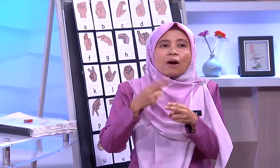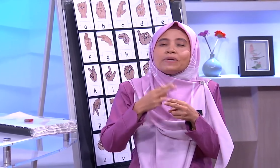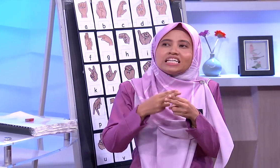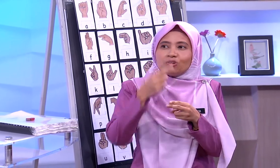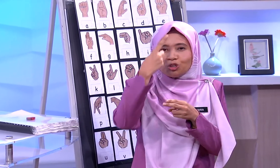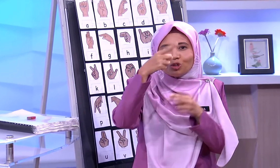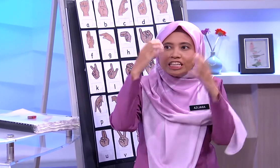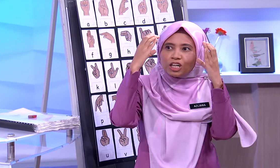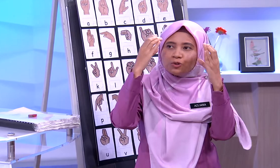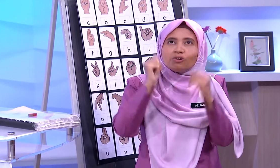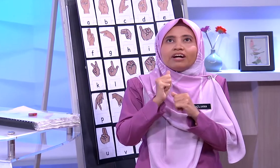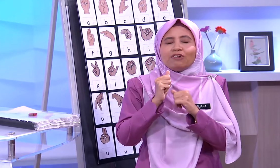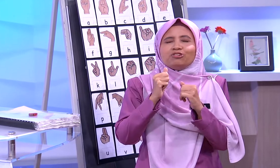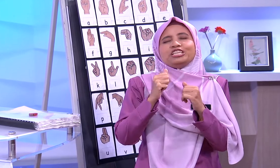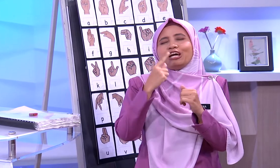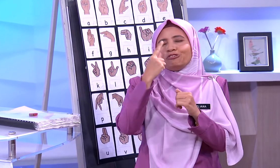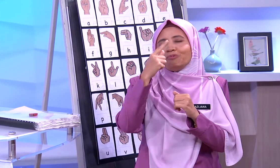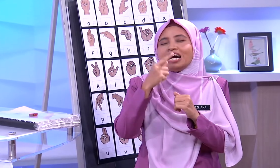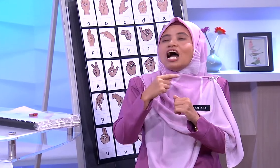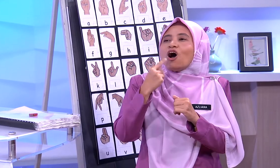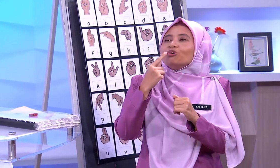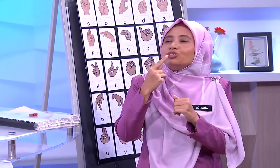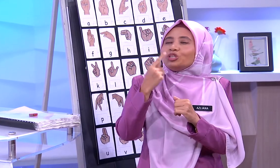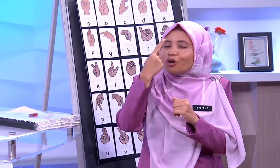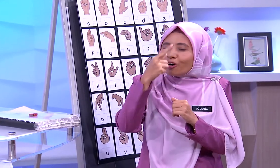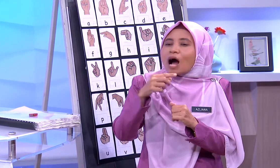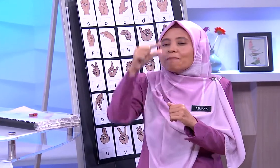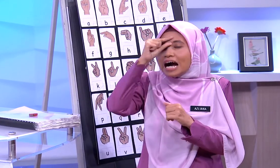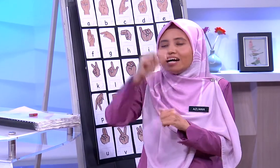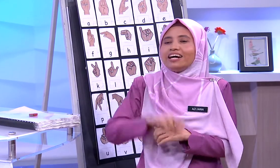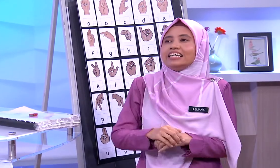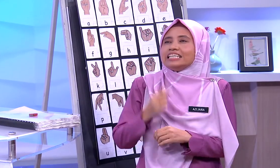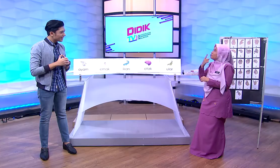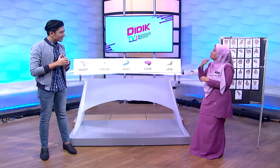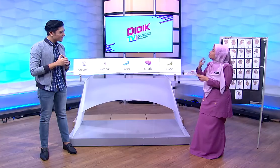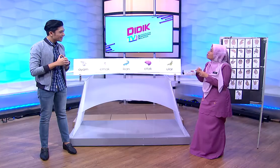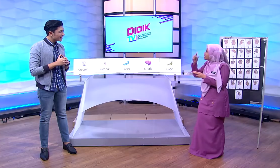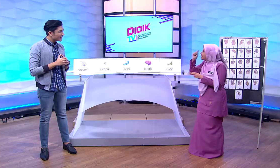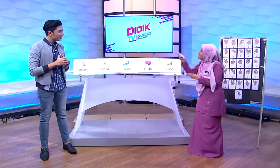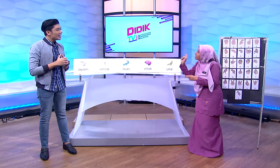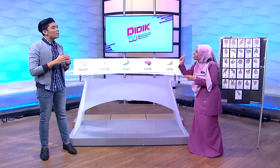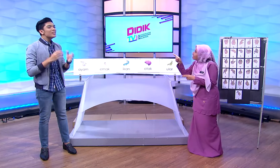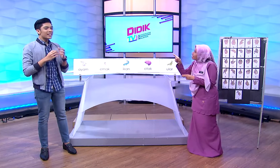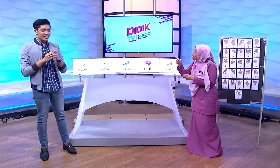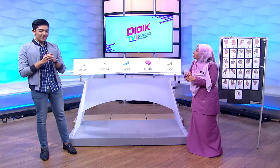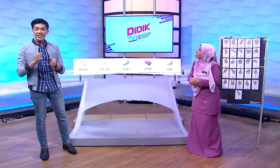name untuk chegou eh untuk cibubulang hunto abang Siapa nama abang sih enggak mau estaye